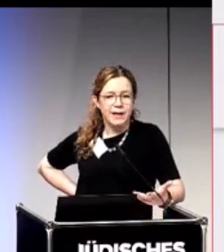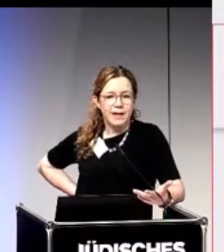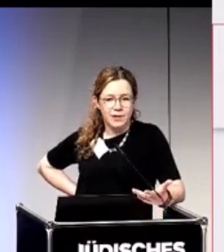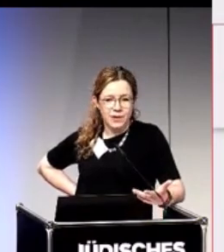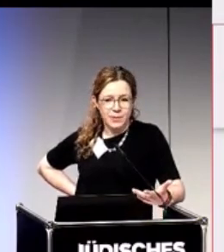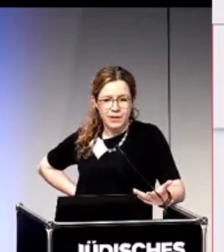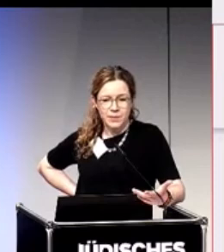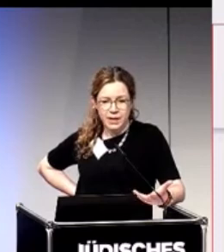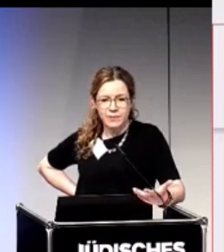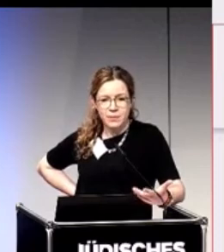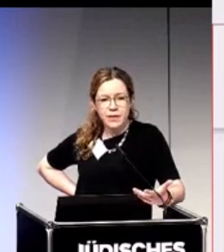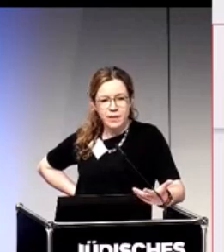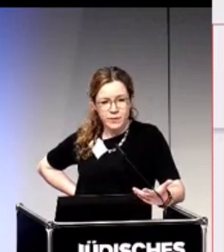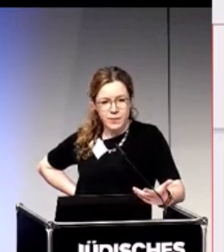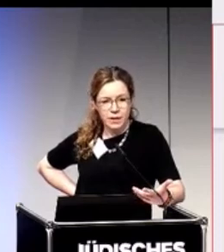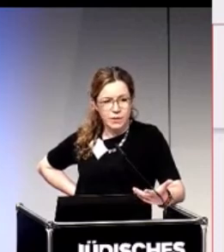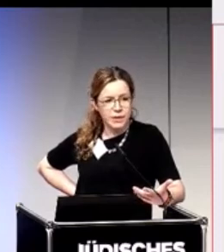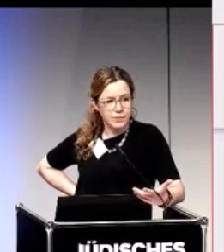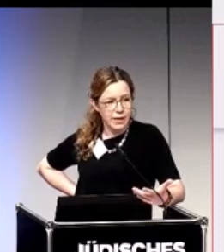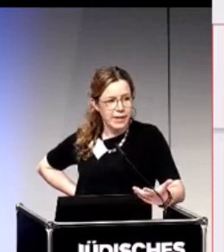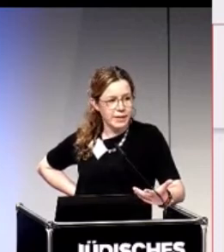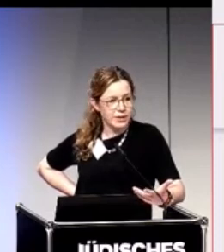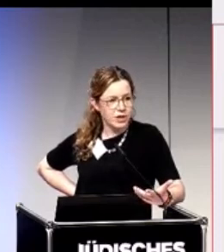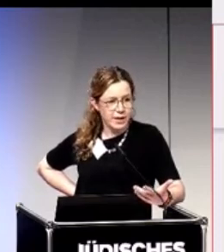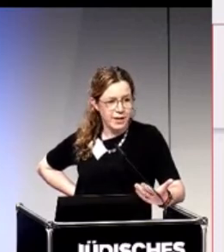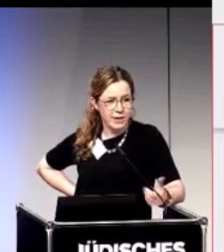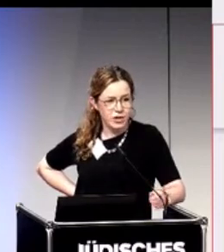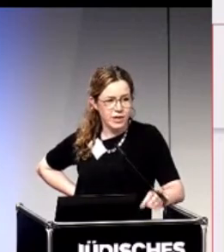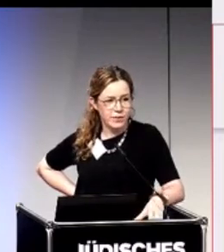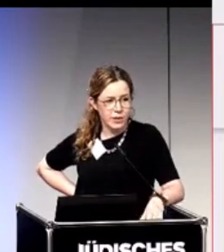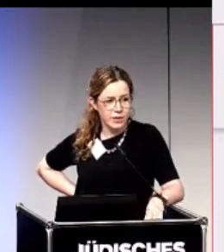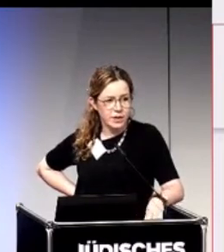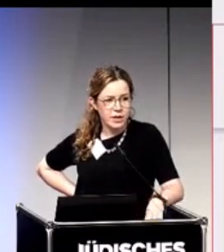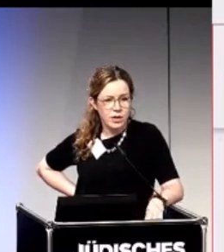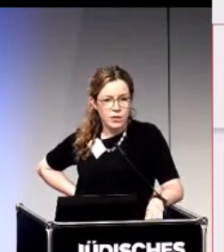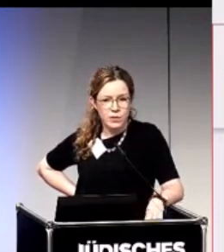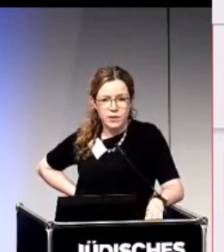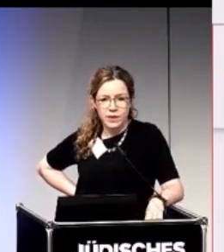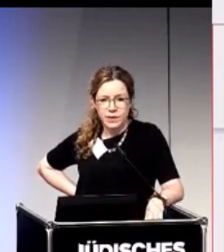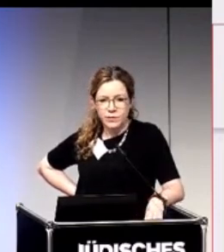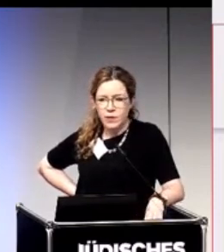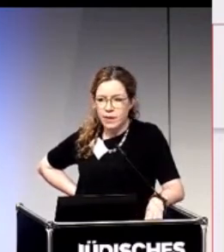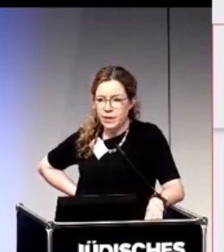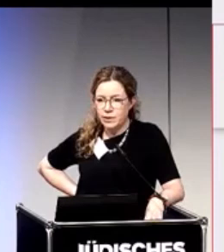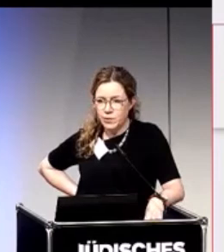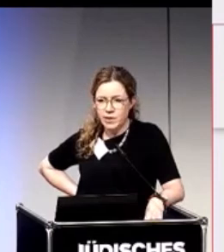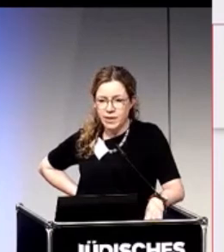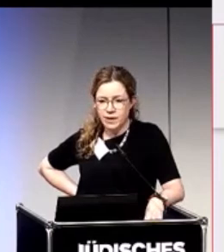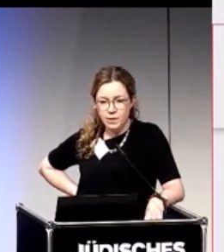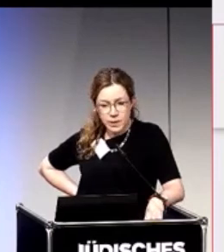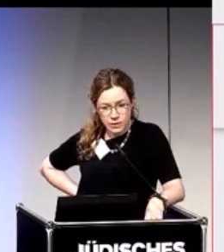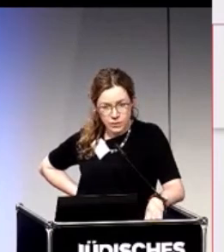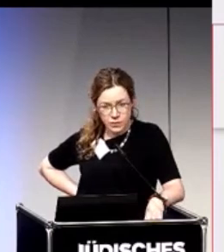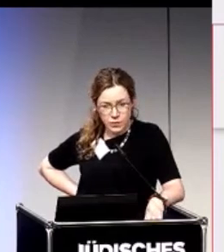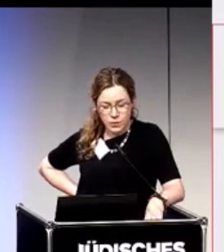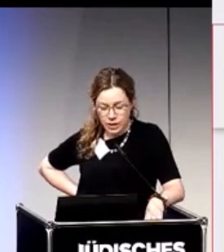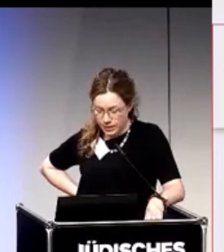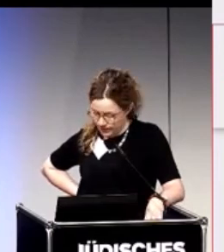eine Anleitung. Aber ich glaube, man kann was mitnehmen, wenn man auch in diesen Bereich stärker einsteigen möchte und dafür aber spontan keine Mittel zur Verfügung hat.